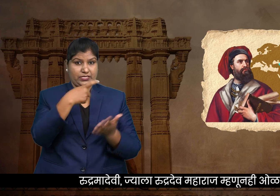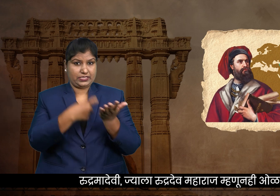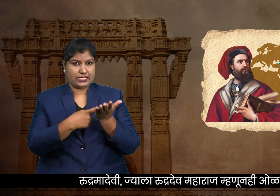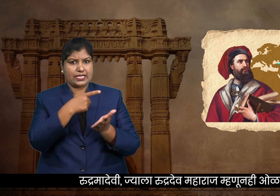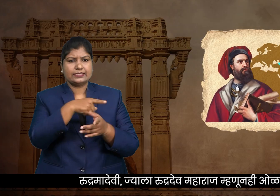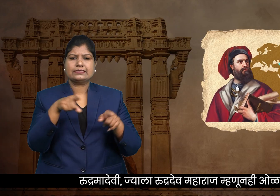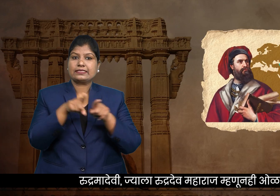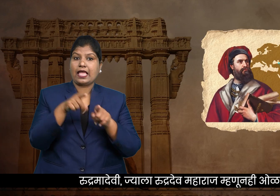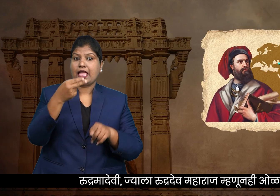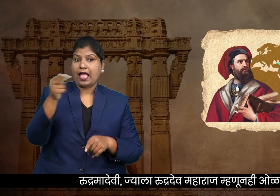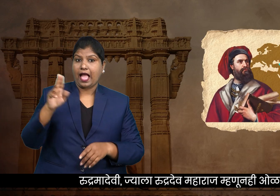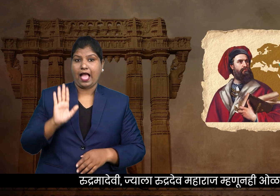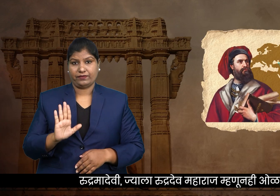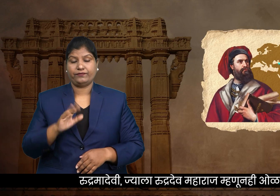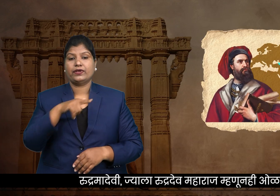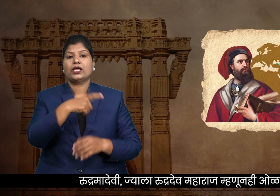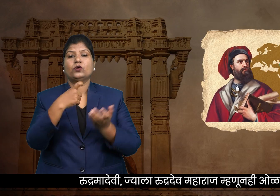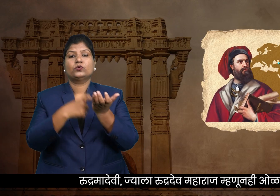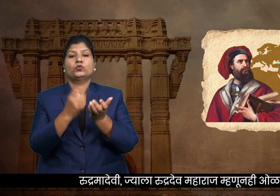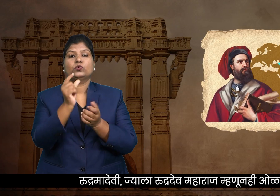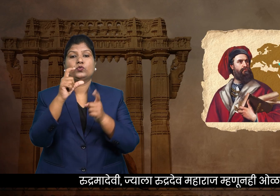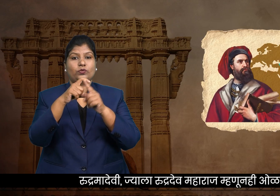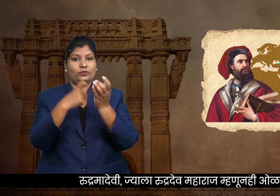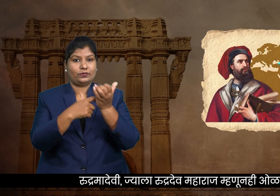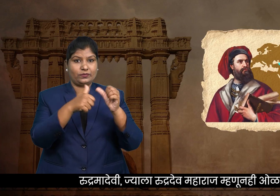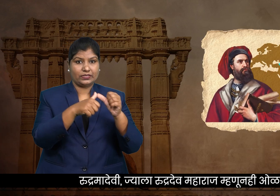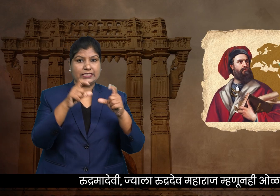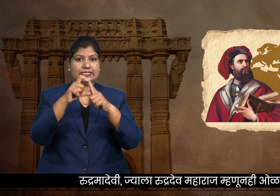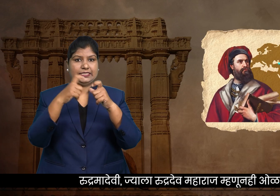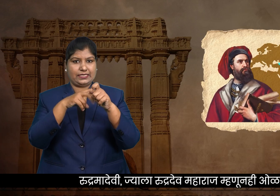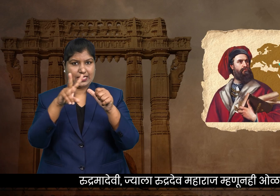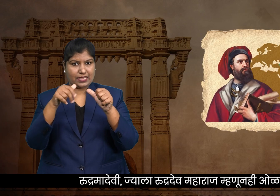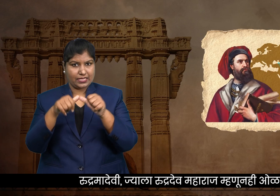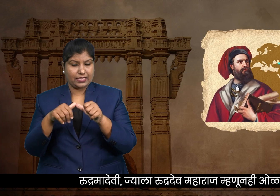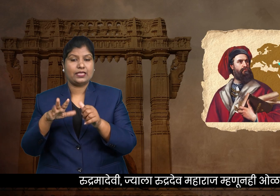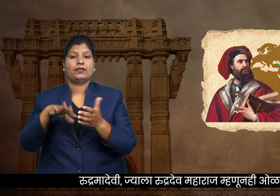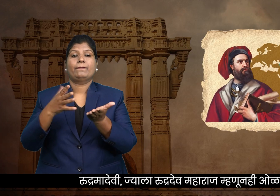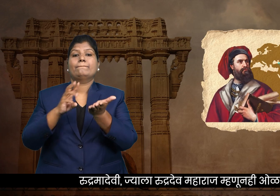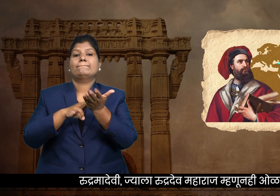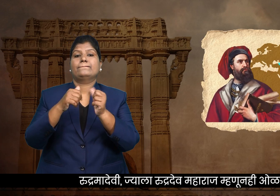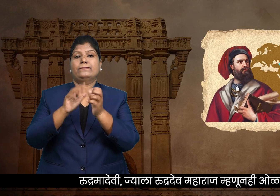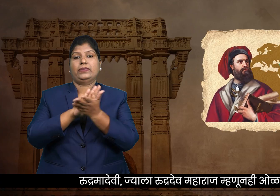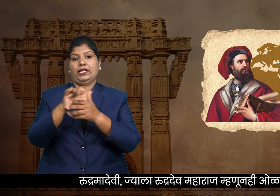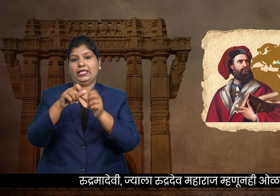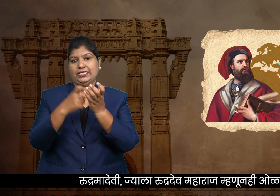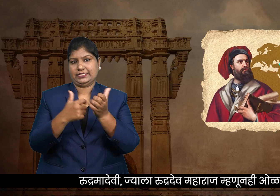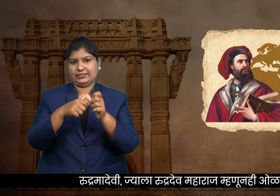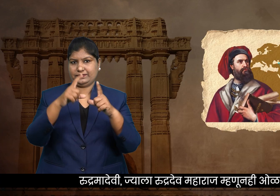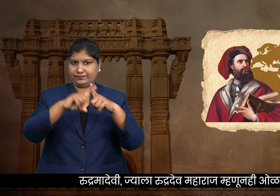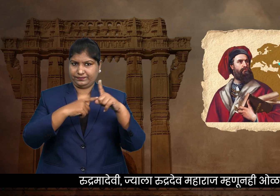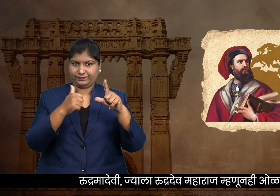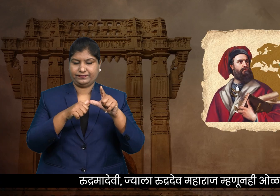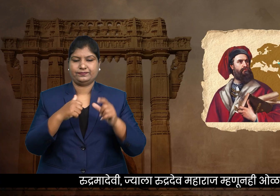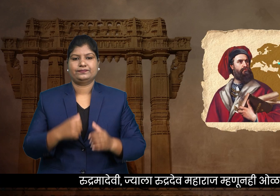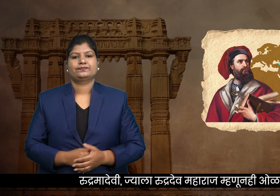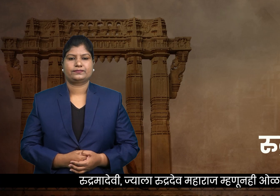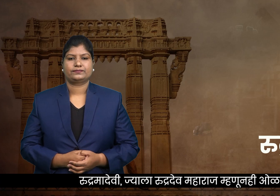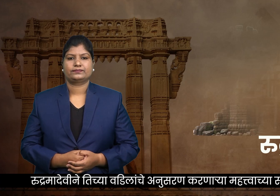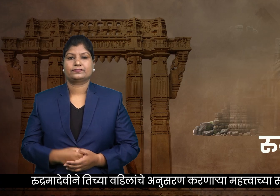रुद्रमदेवी ज्वाला रुद्रदेवी महाराज म्हणूनही ओळखले जाते.